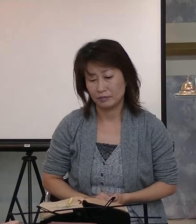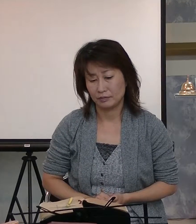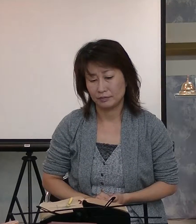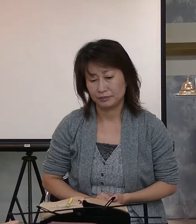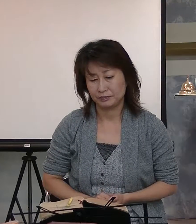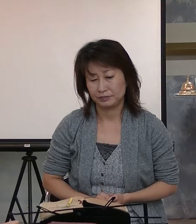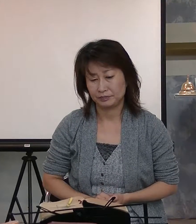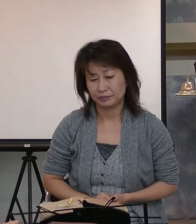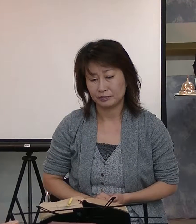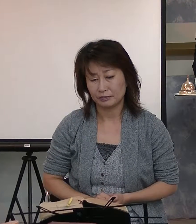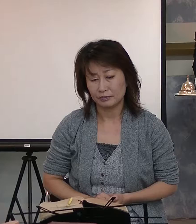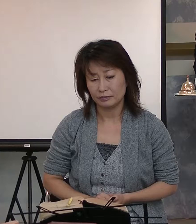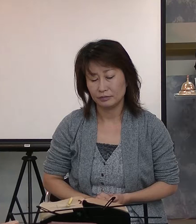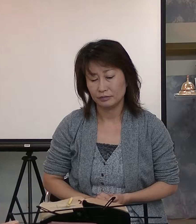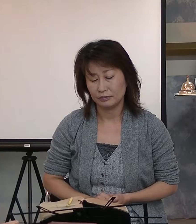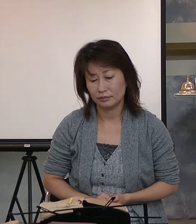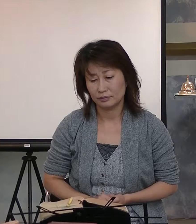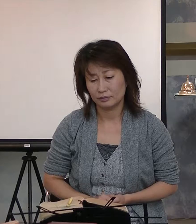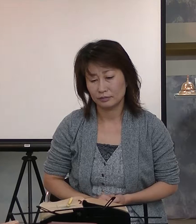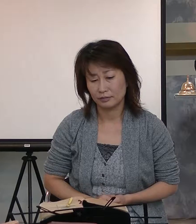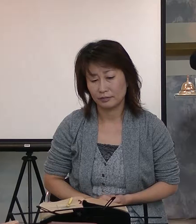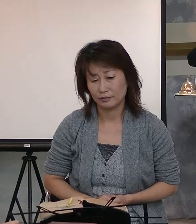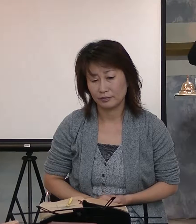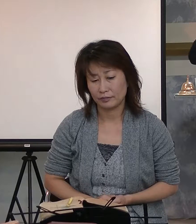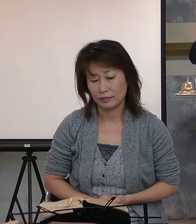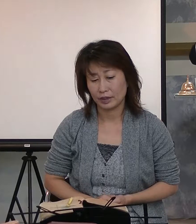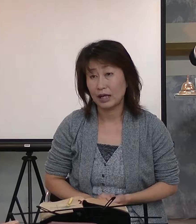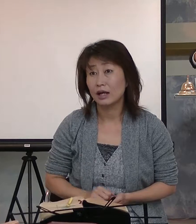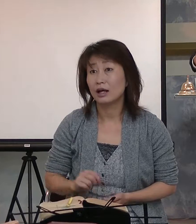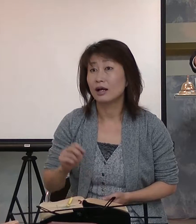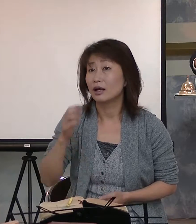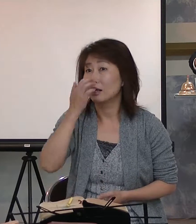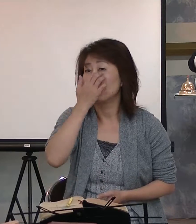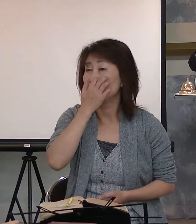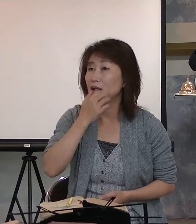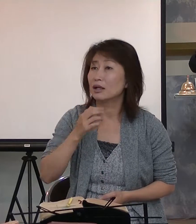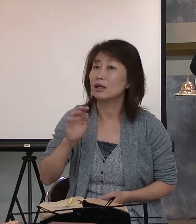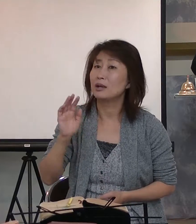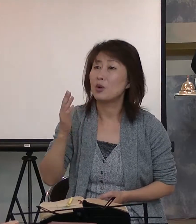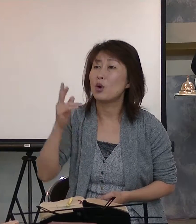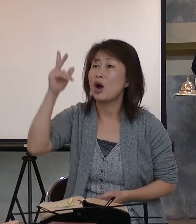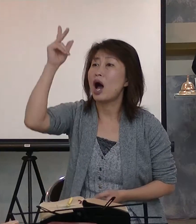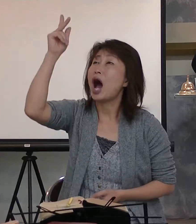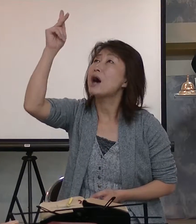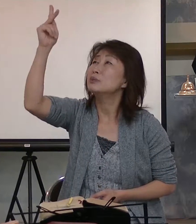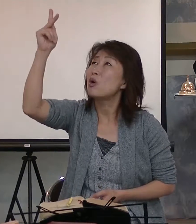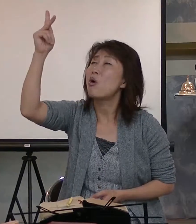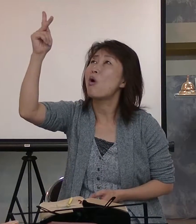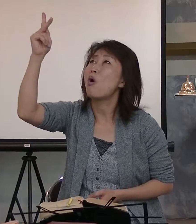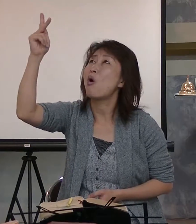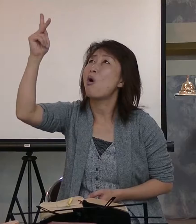しかしその中で神を愛することを知ってい